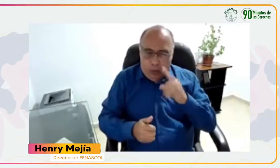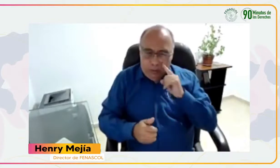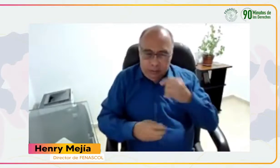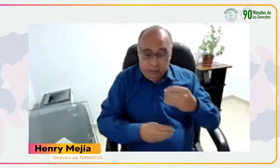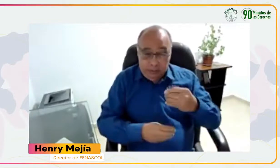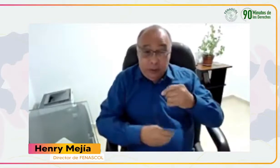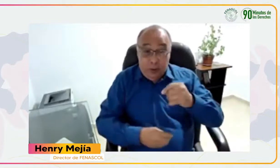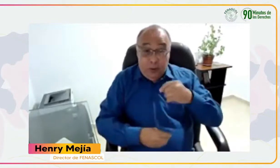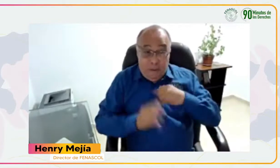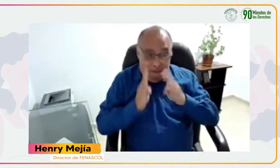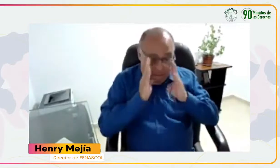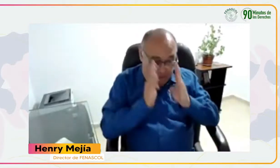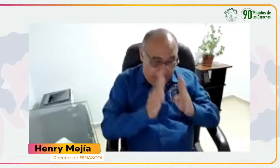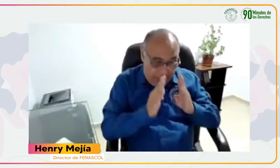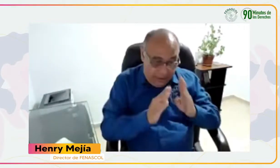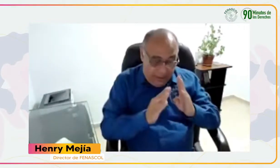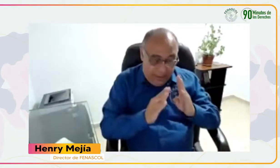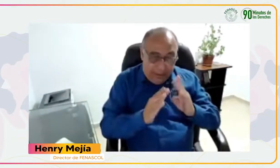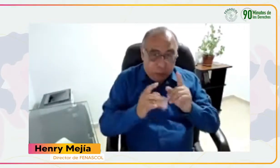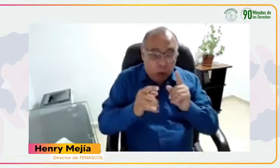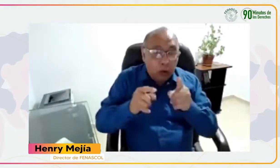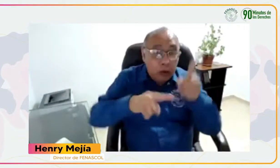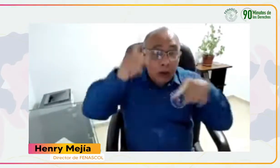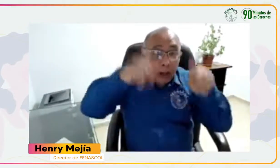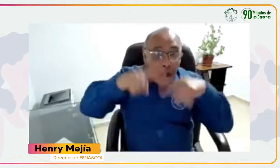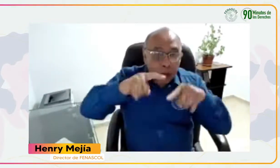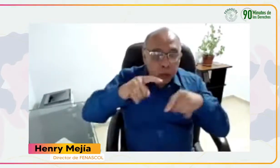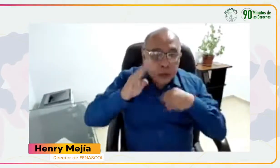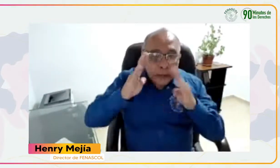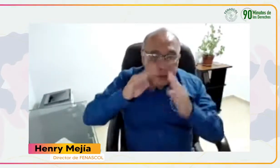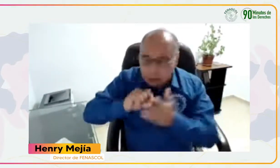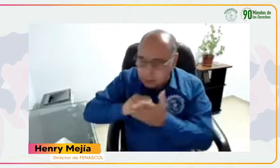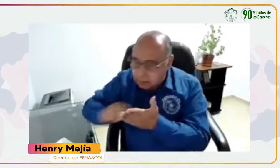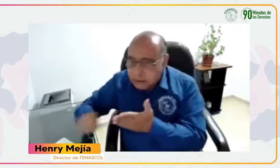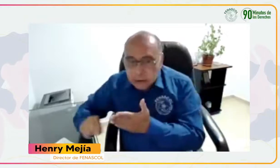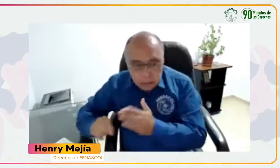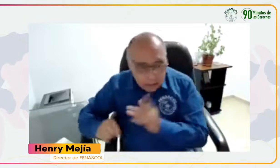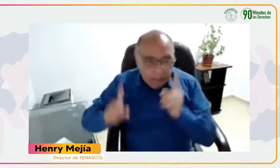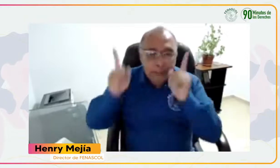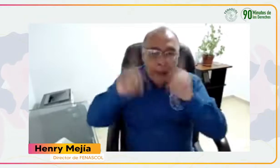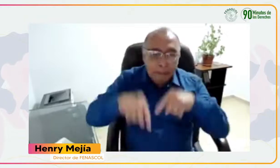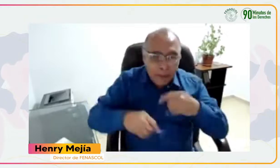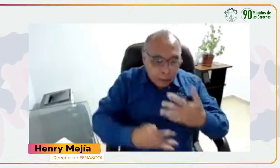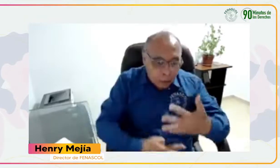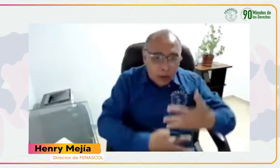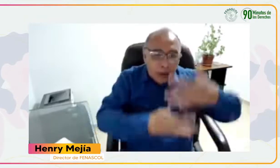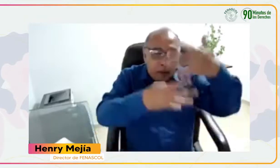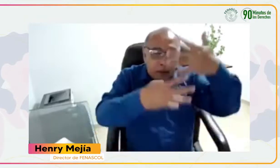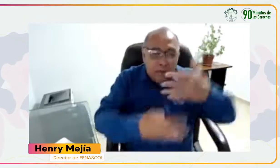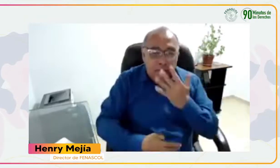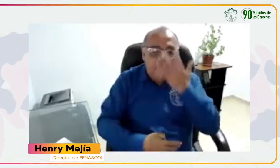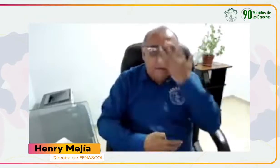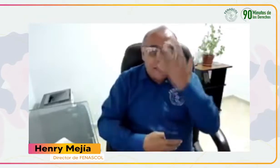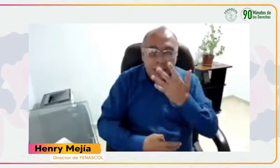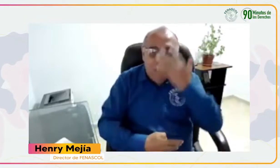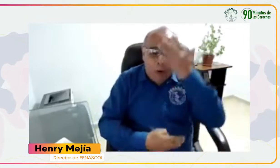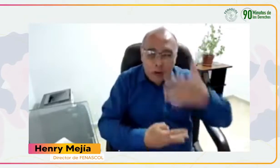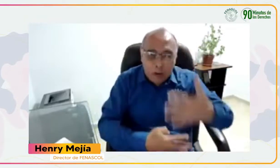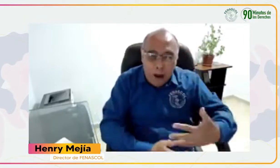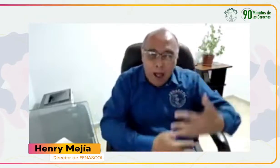críticas hasta las opiniones. Y es que estuve mirando también un poco el discurso